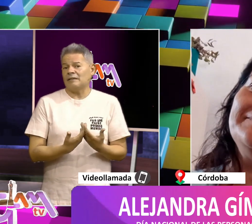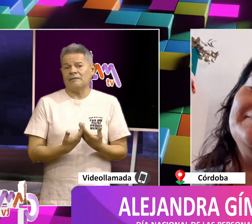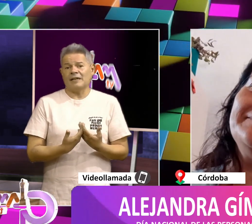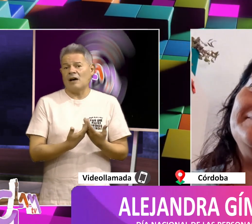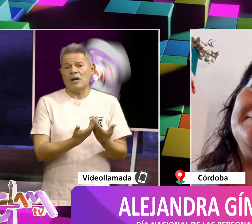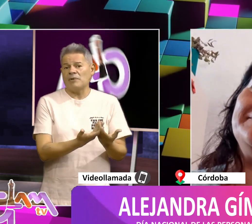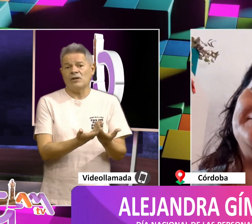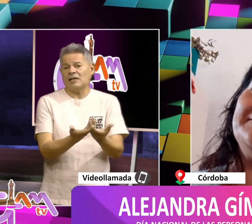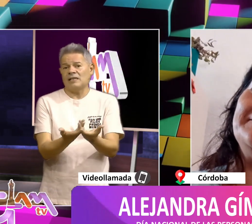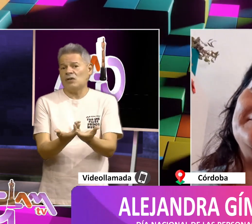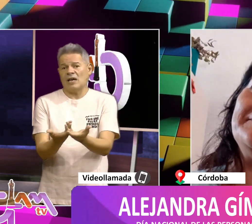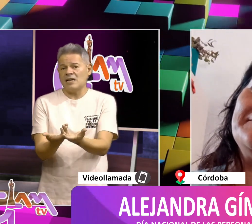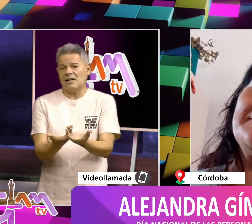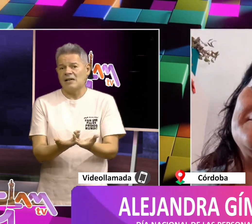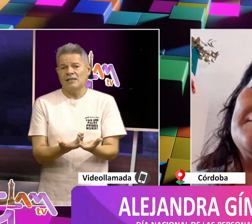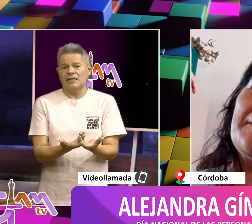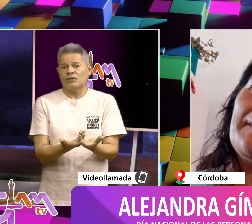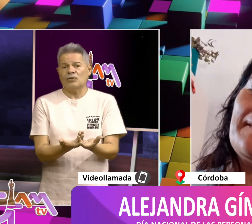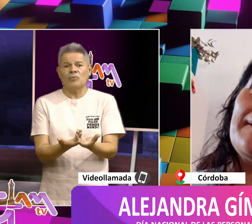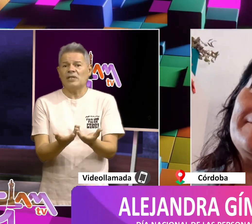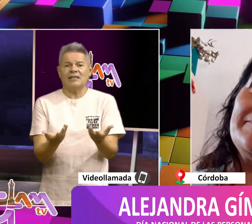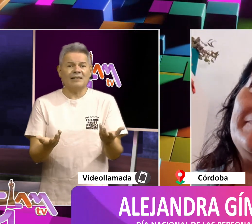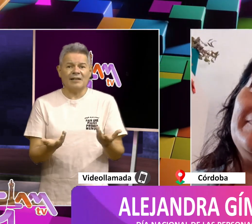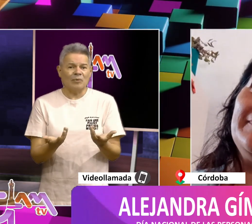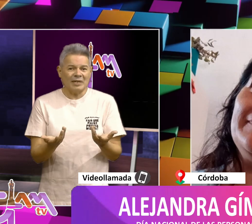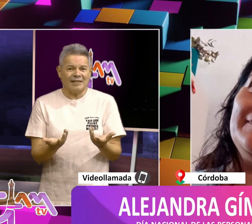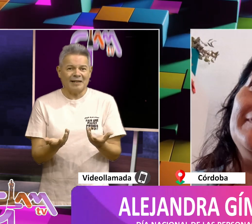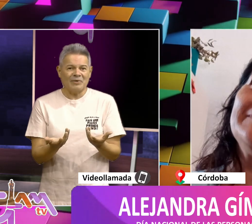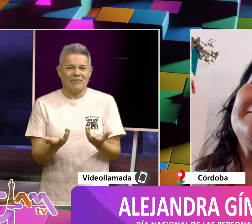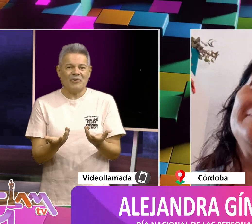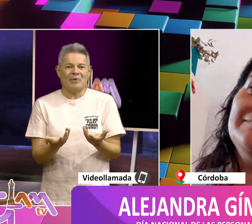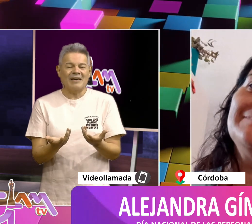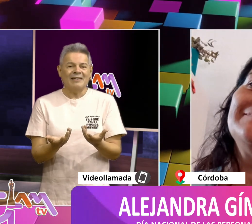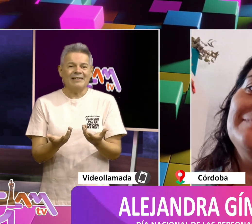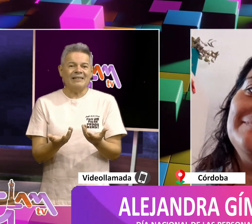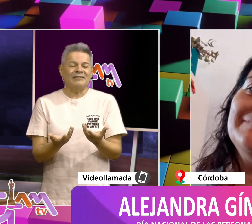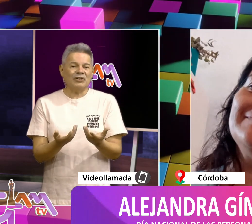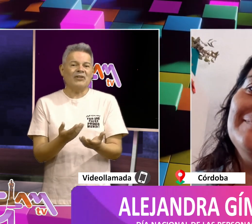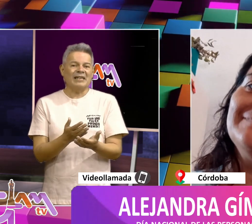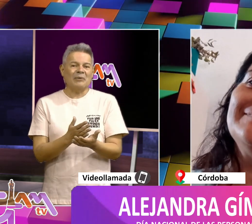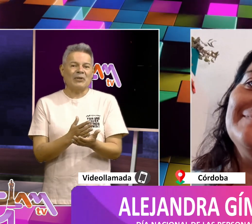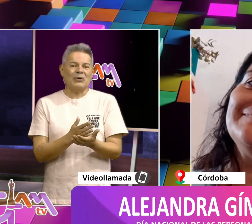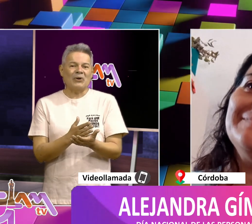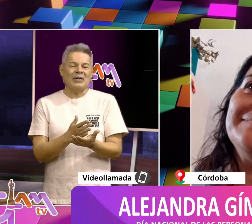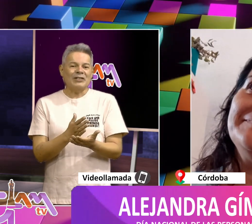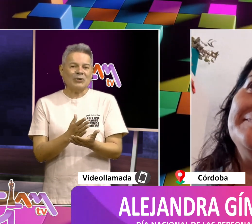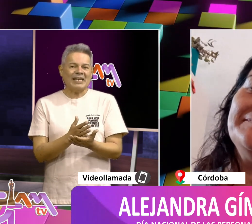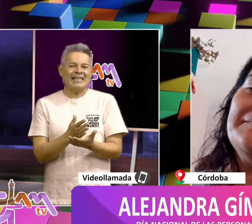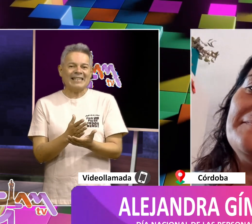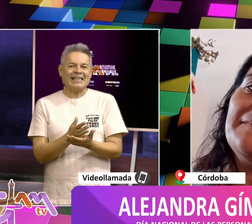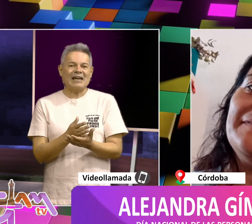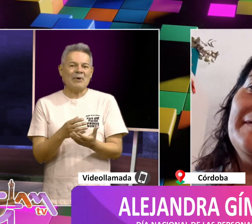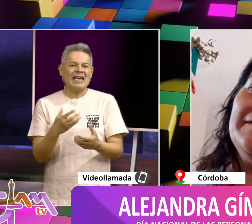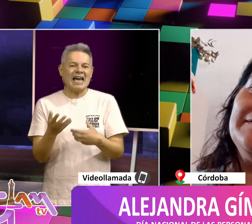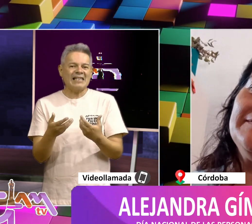ahí tengas un amigo que el hijo o la hija sean sordomudas y que tengas que comunicarte de alguna forma. Y yo creo que cuando esos nenes,